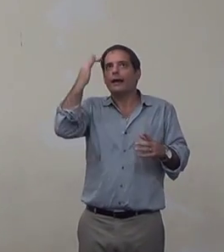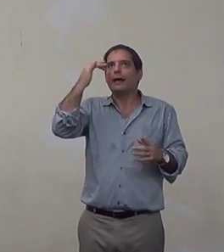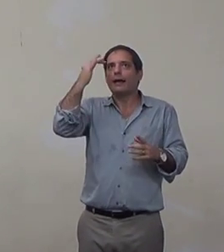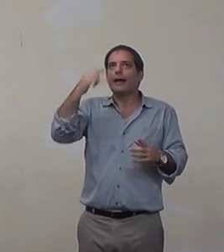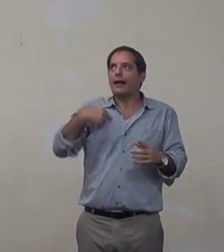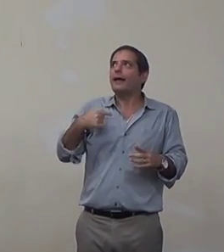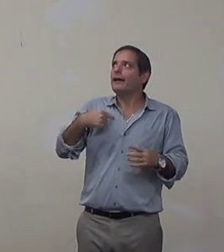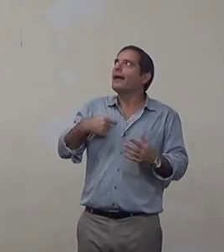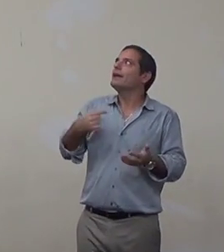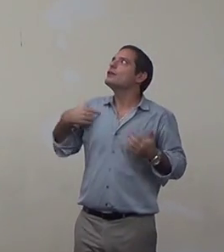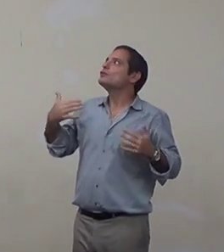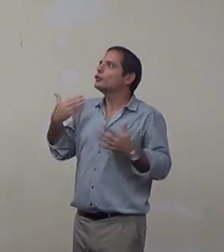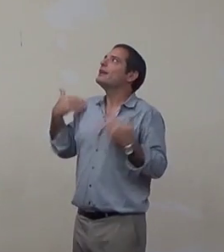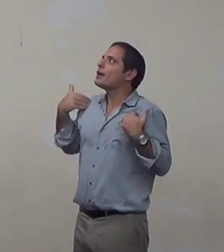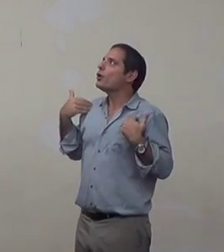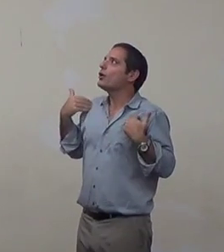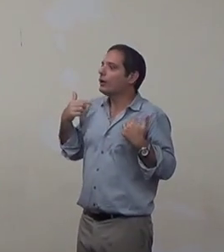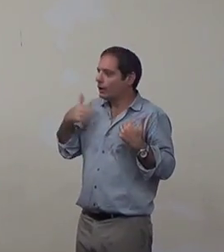de...